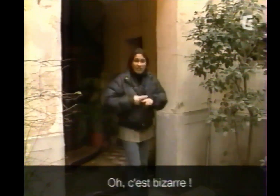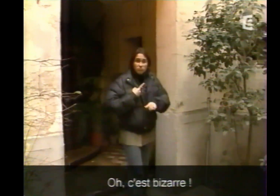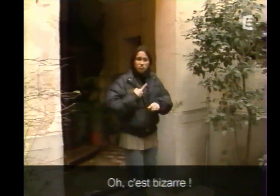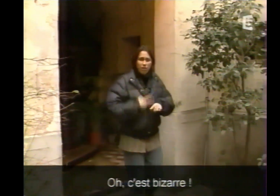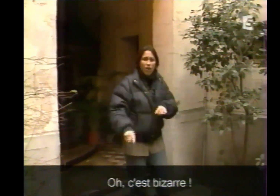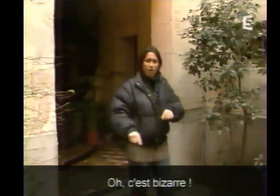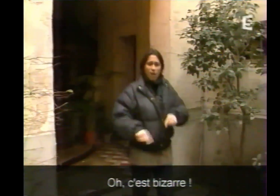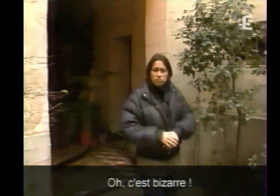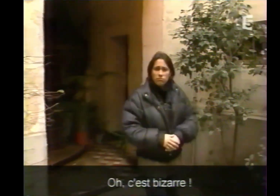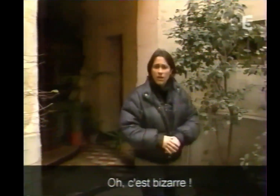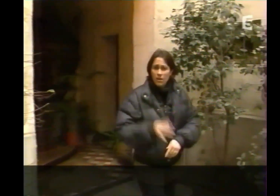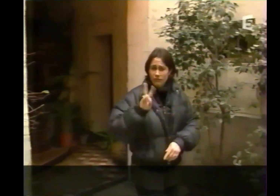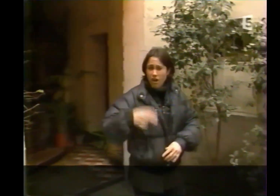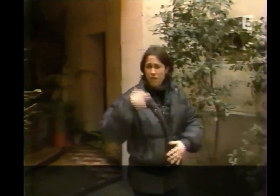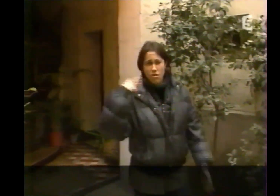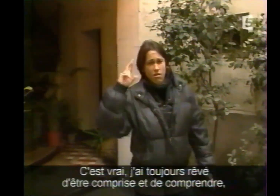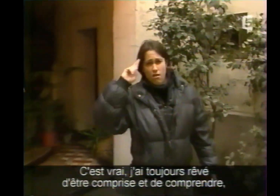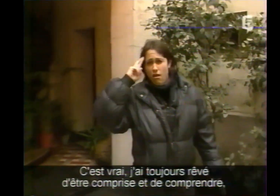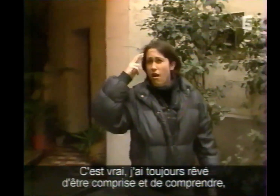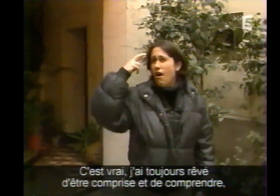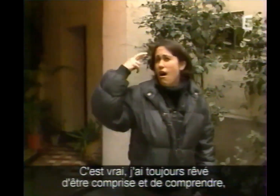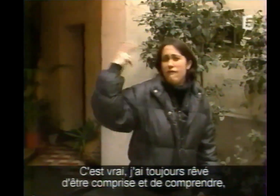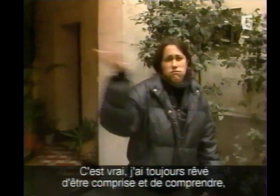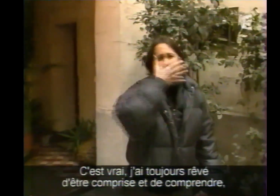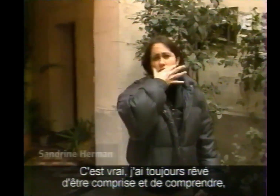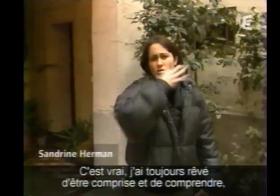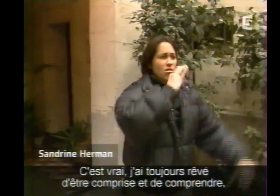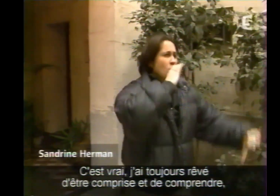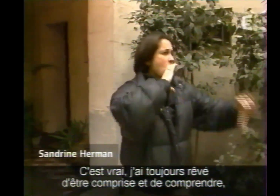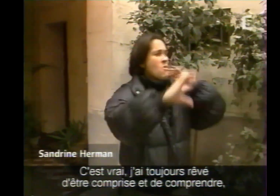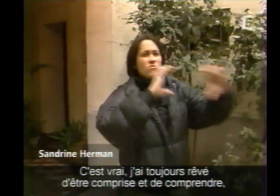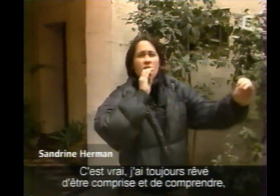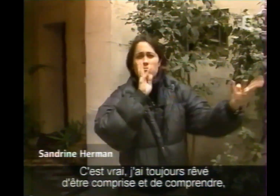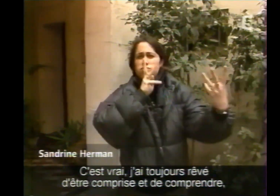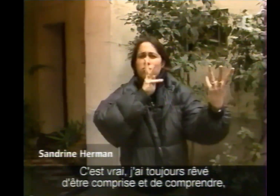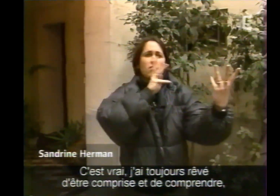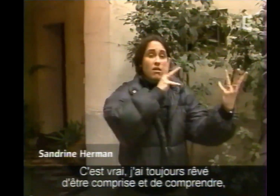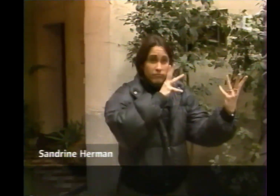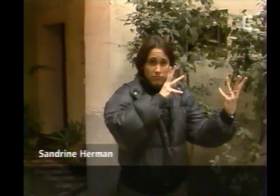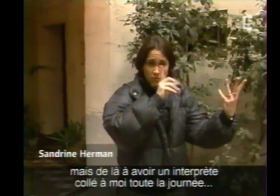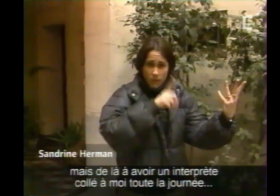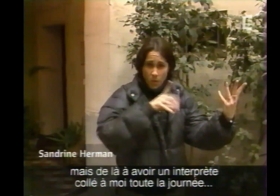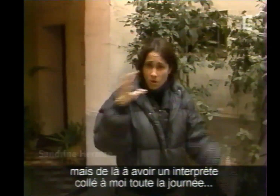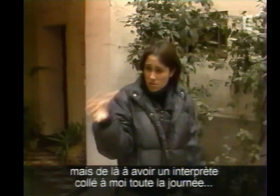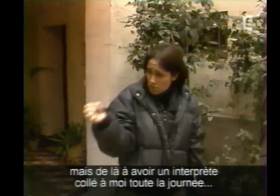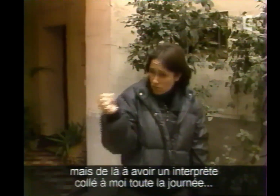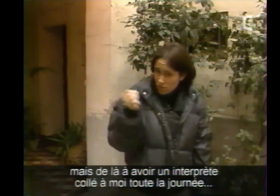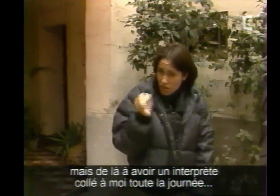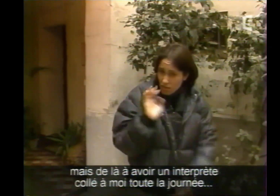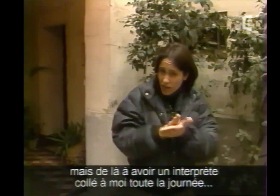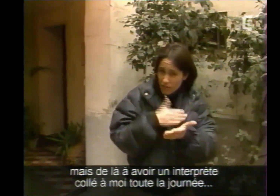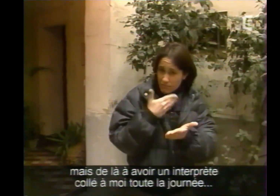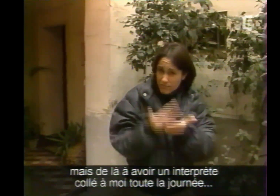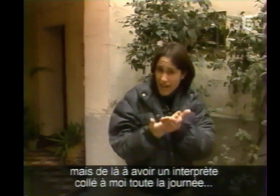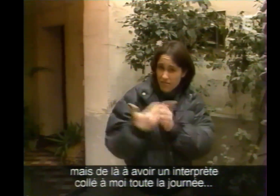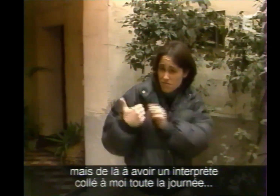Oh, c'est bizarre. C'est vrai, j'ai toujours rêvé d'être comprise et de comprendre tout le monde. Mais de là à avoir un interprète collé à moi toute